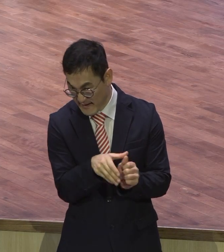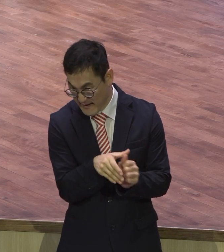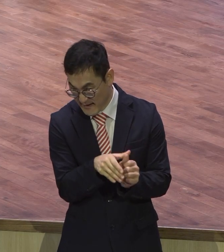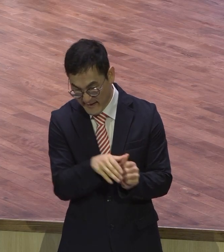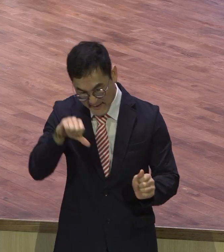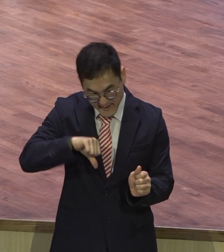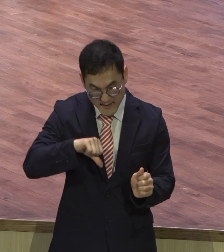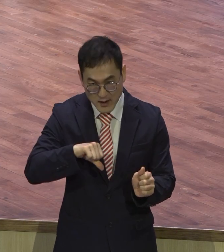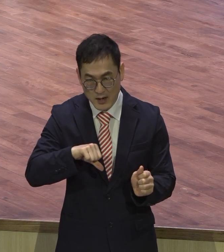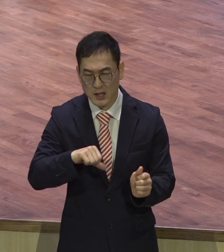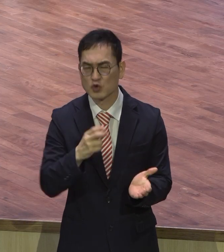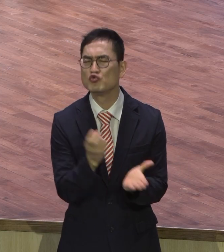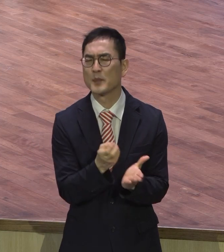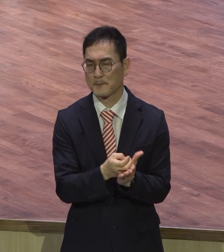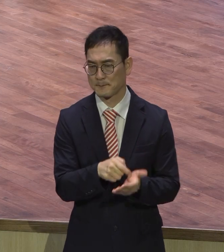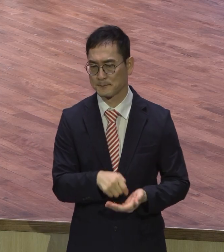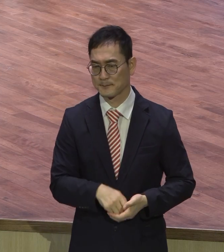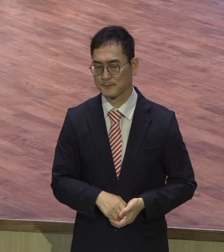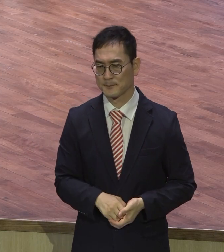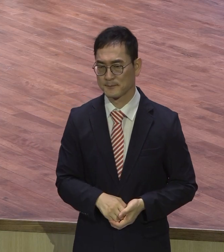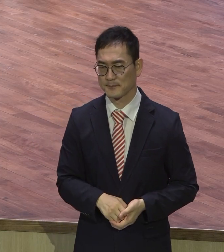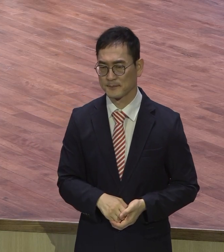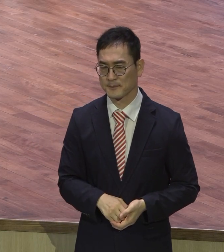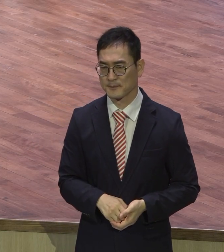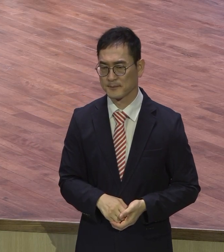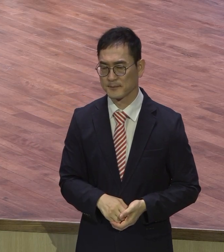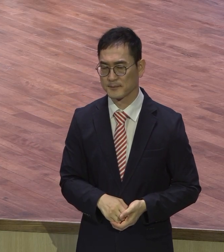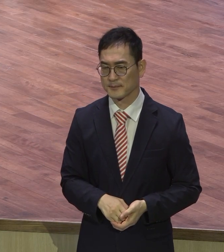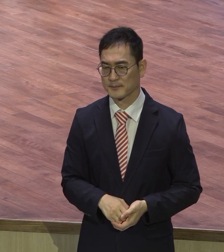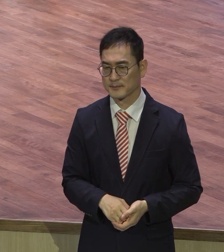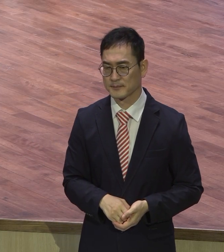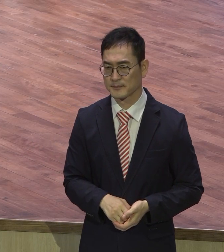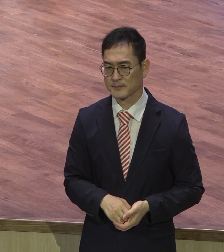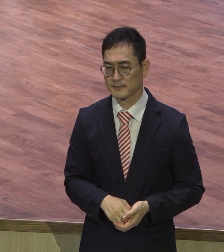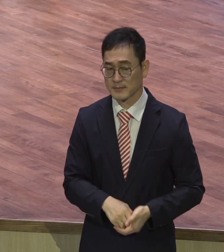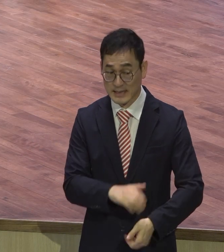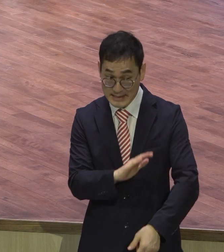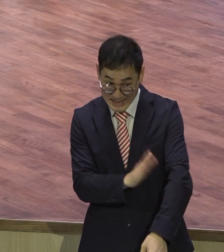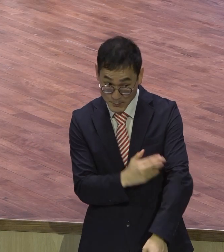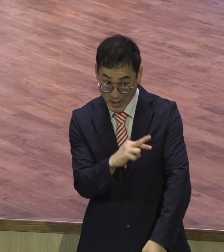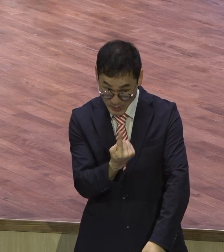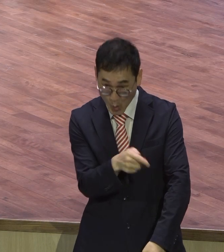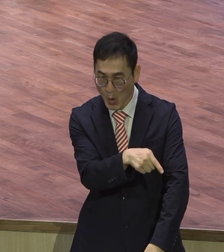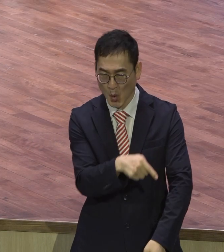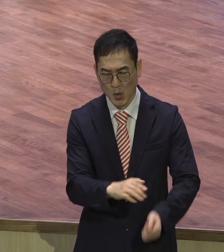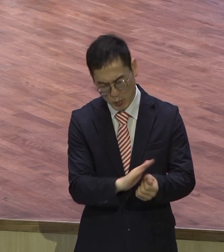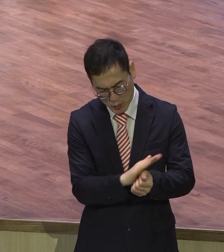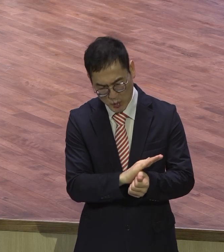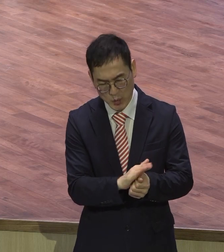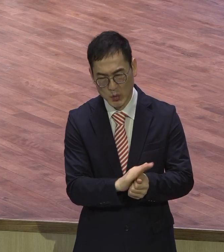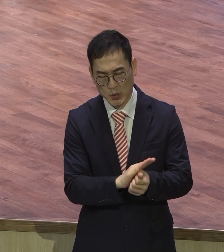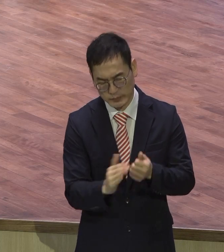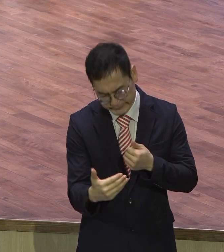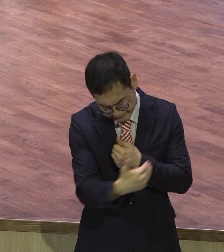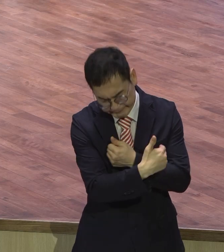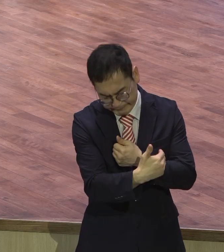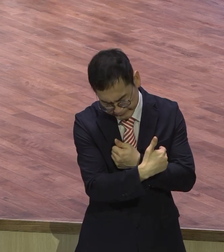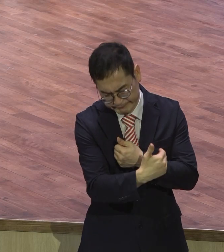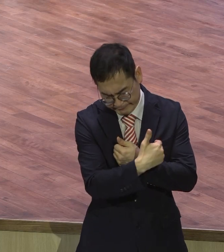저주예요. 저주 같이 많은 거예요. 아무리 잘못했다 할지라도 세워주고 일하고 격려하고